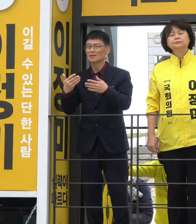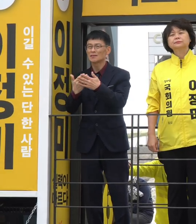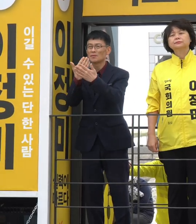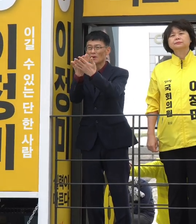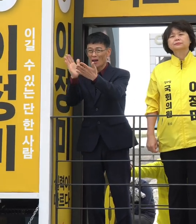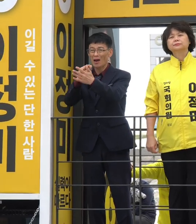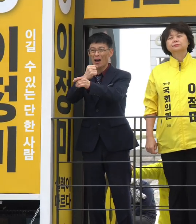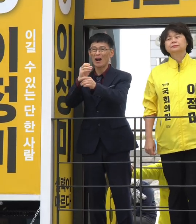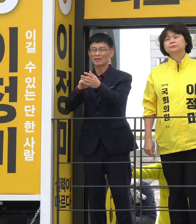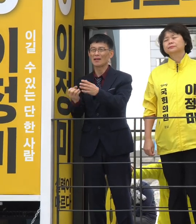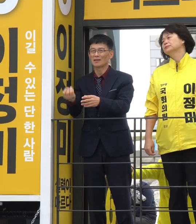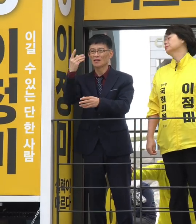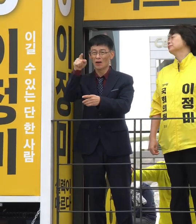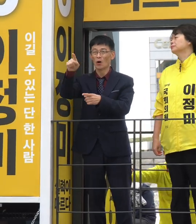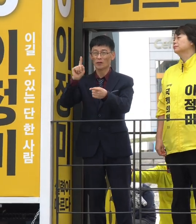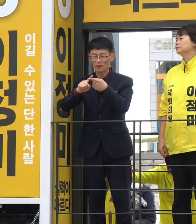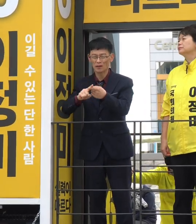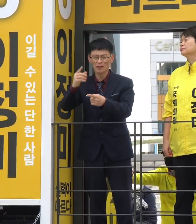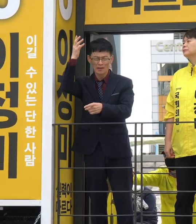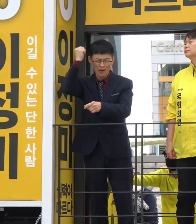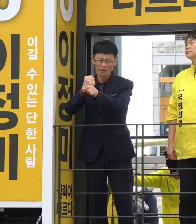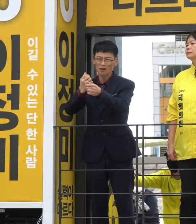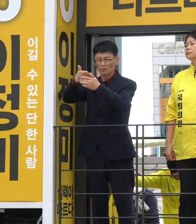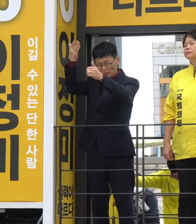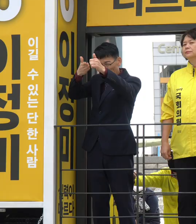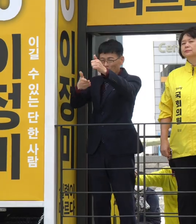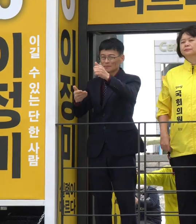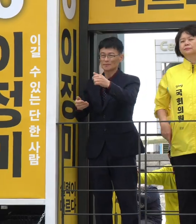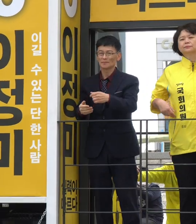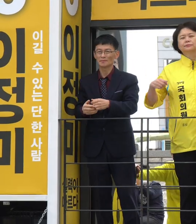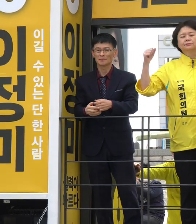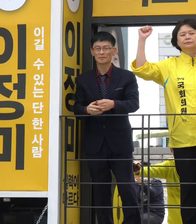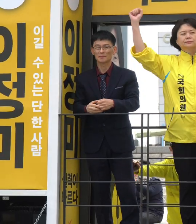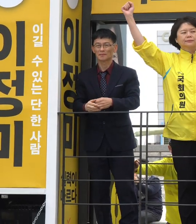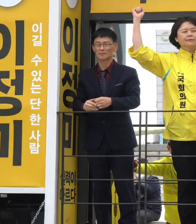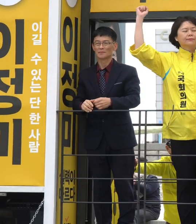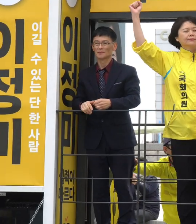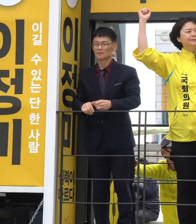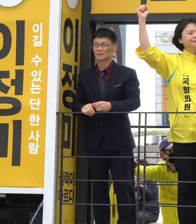개혁 세력의 승리라는 점을 분명히 말씀드립니다, 여러분.